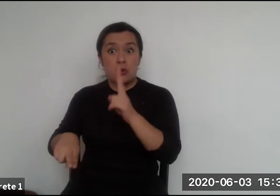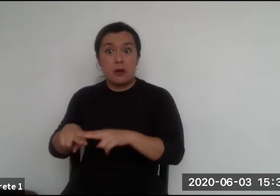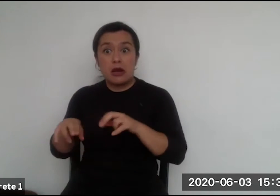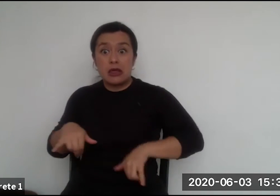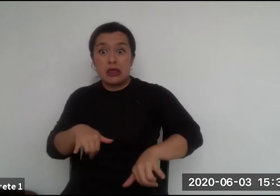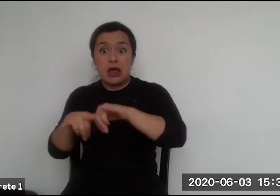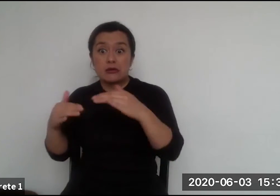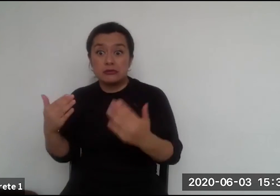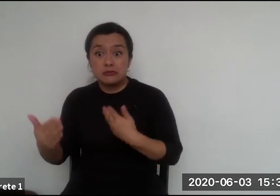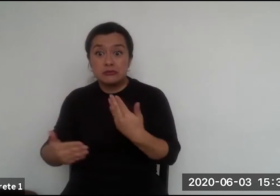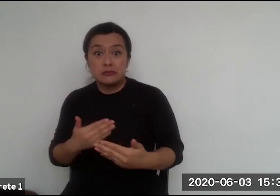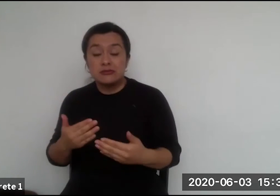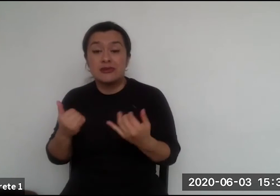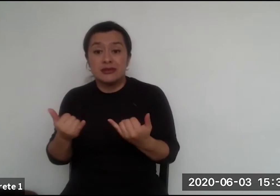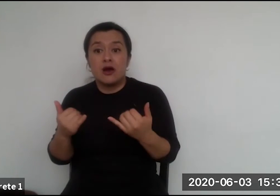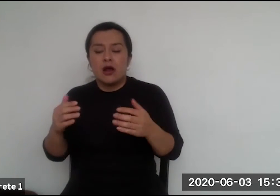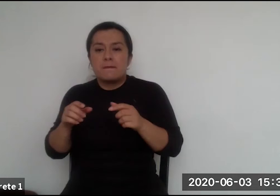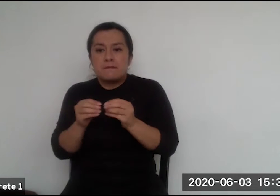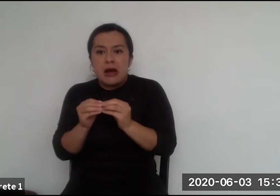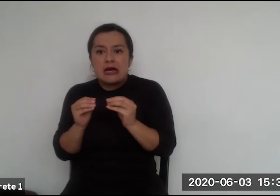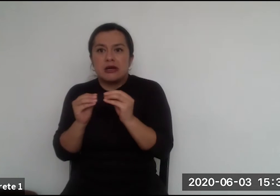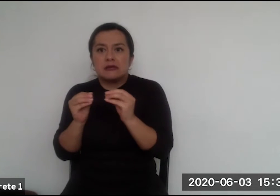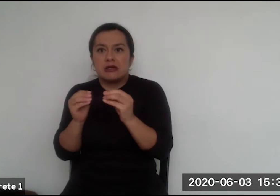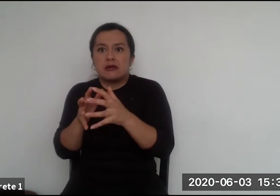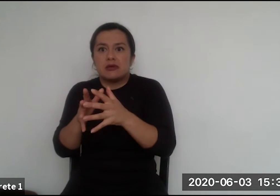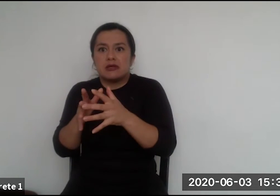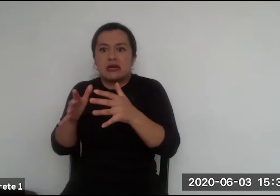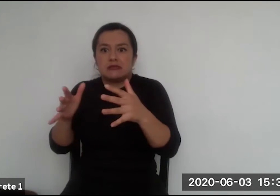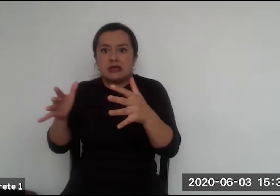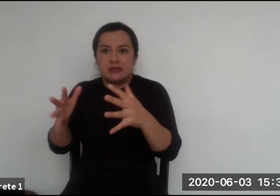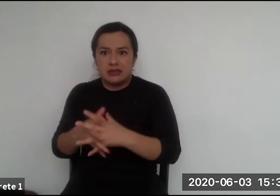advinda da epidemia do coronavírus tem